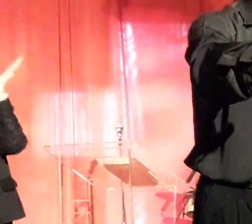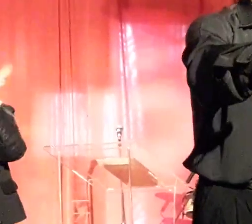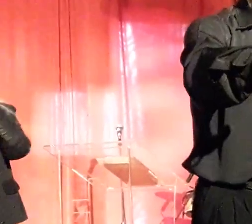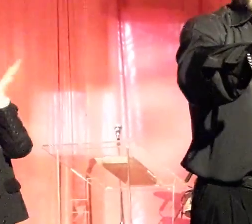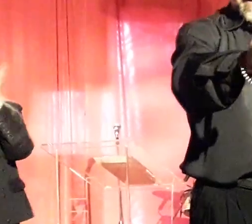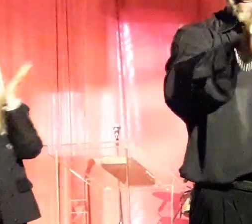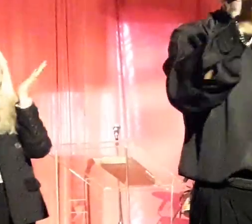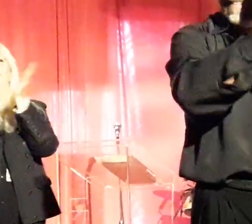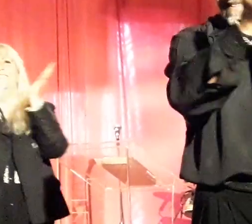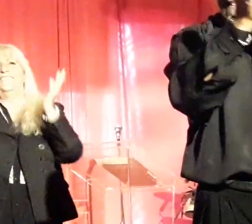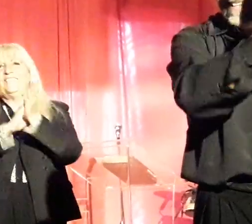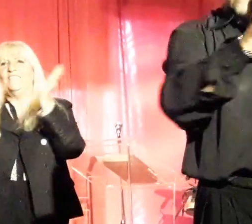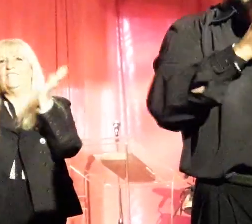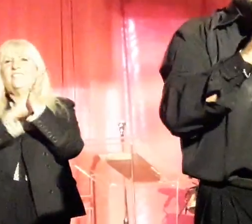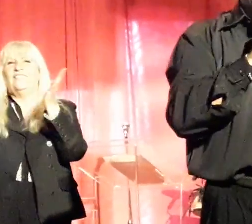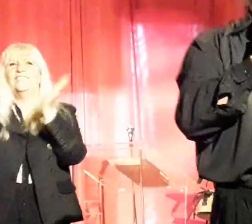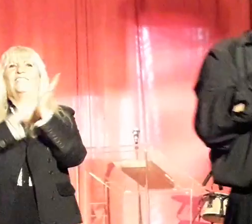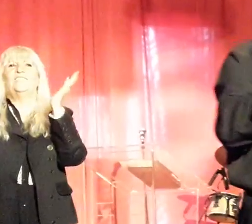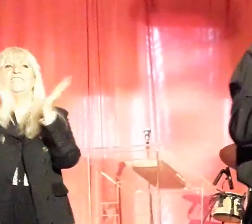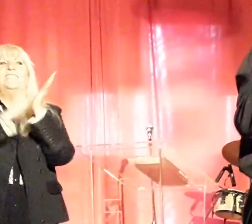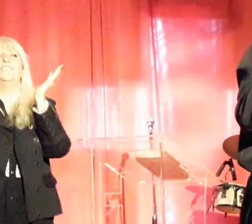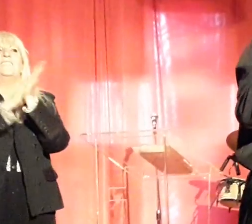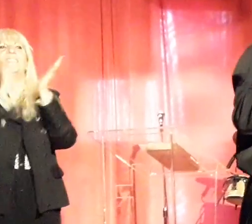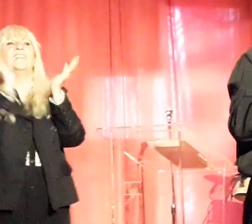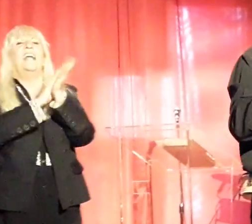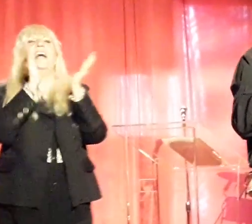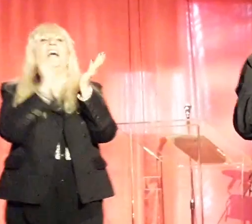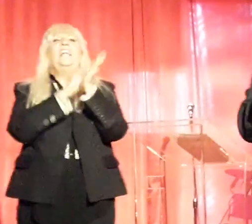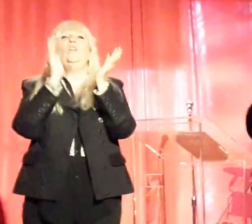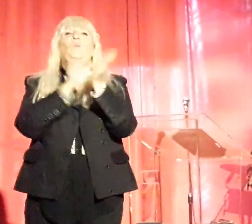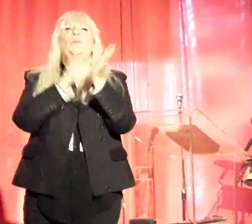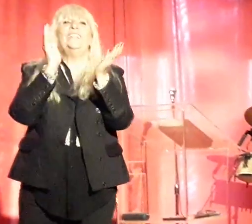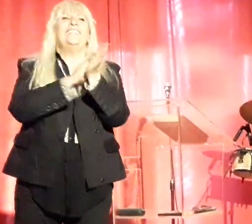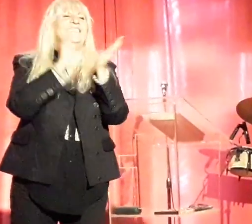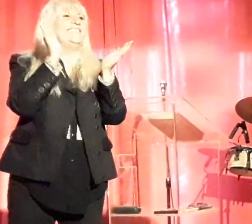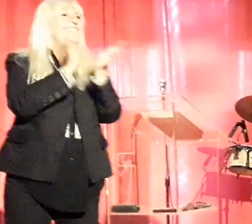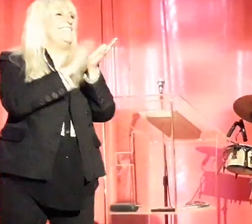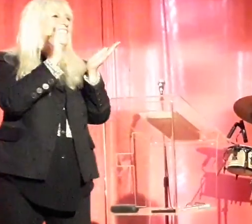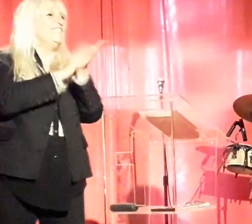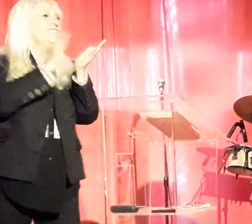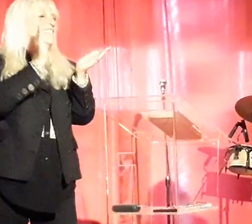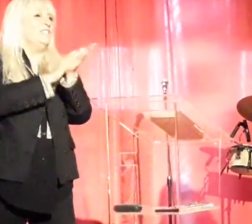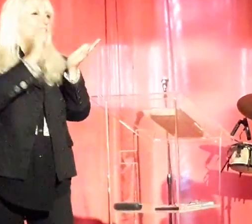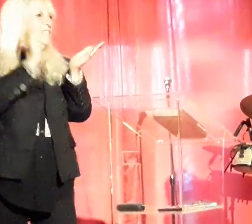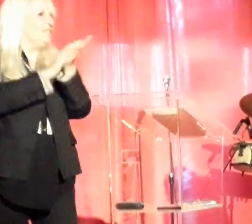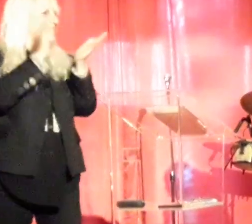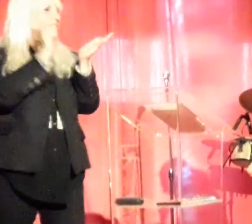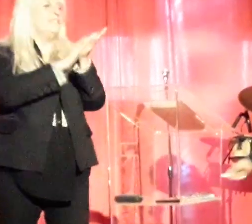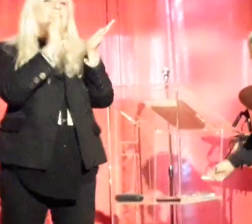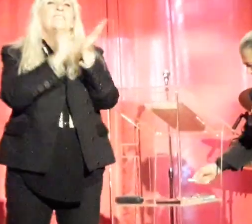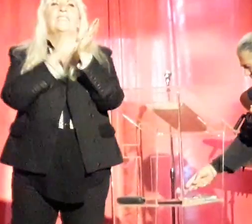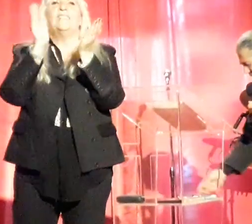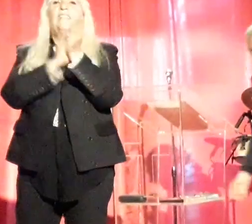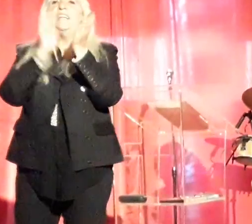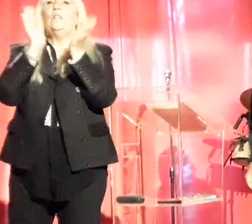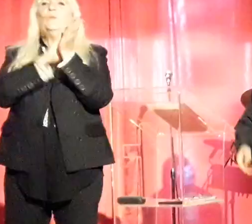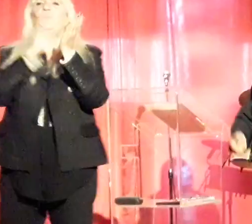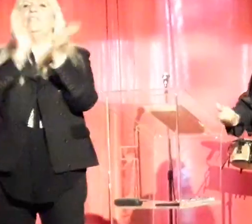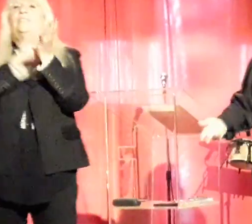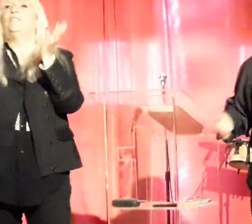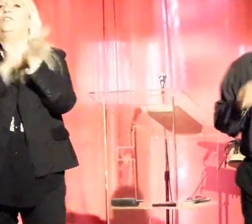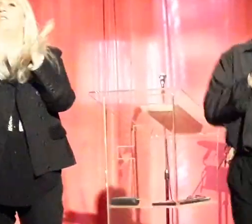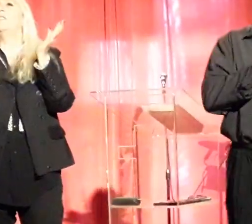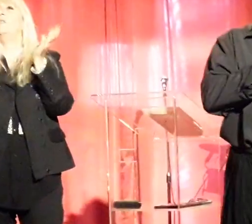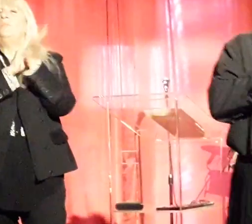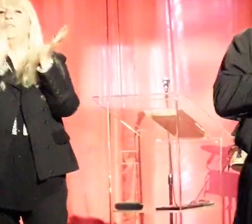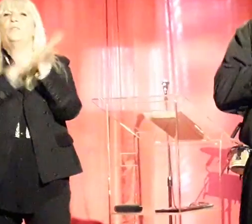¿Ven cómo cambia? Toda la bendición para ustedes. Dios le bendiga en este día especial. Y así,